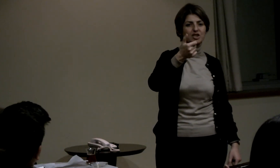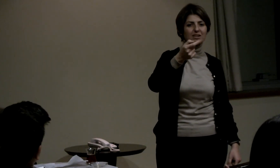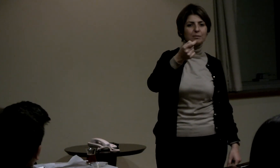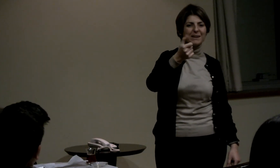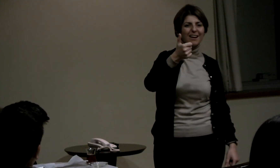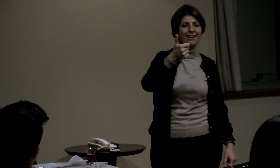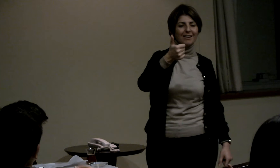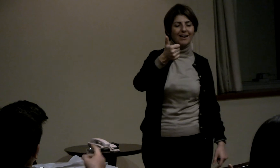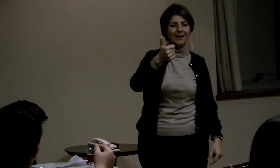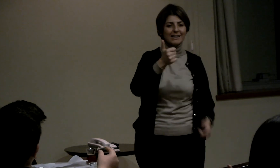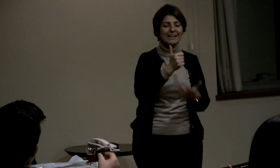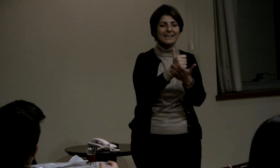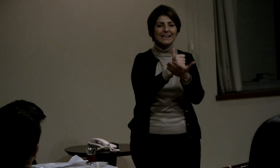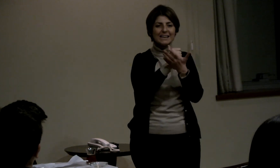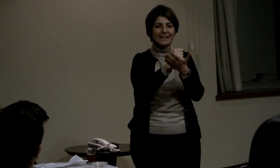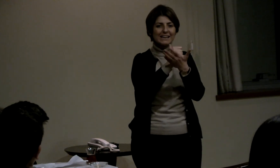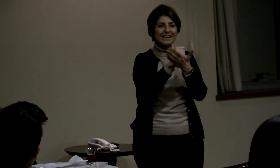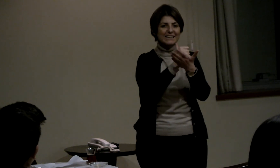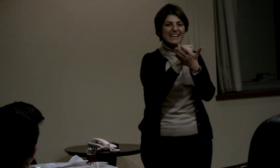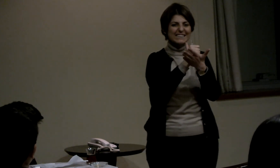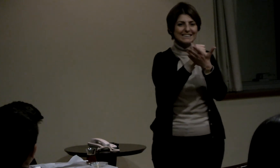açtık, bira, aynen. Rakı.